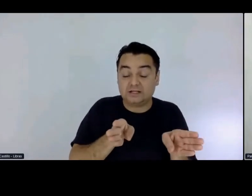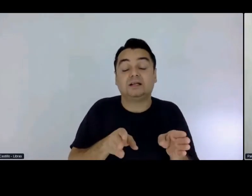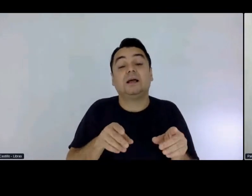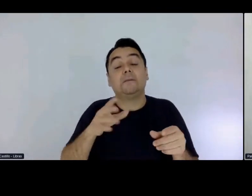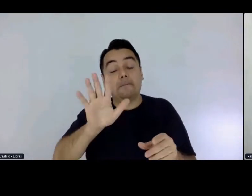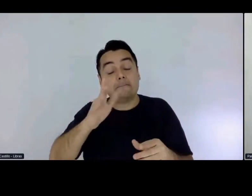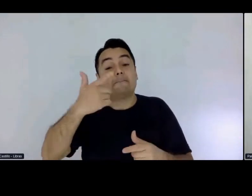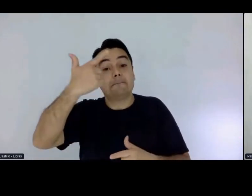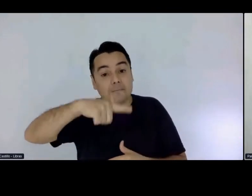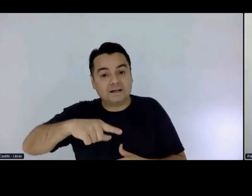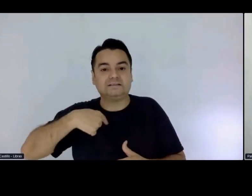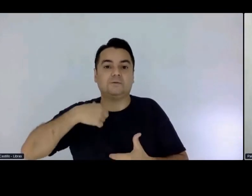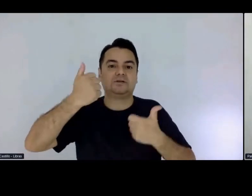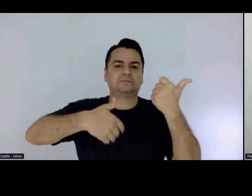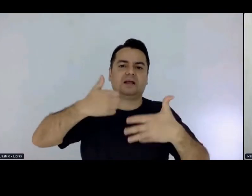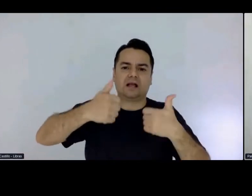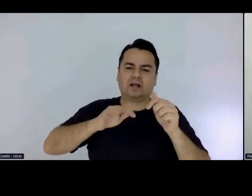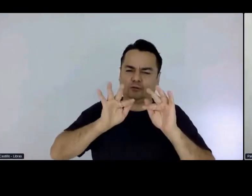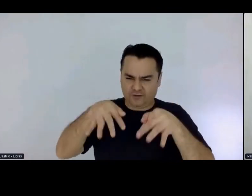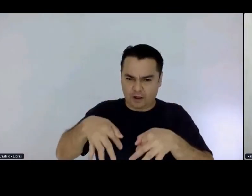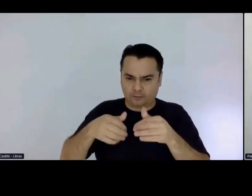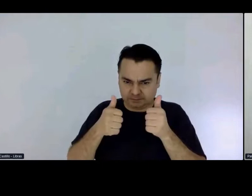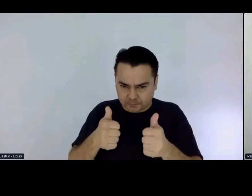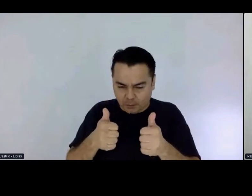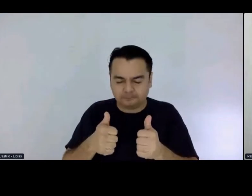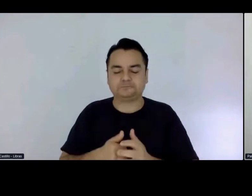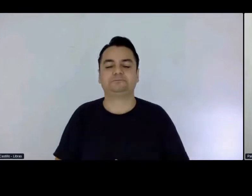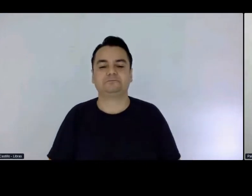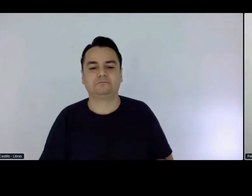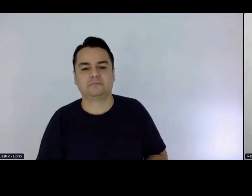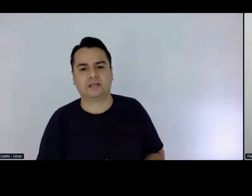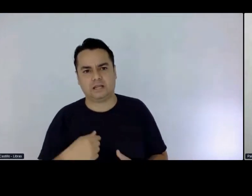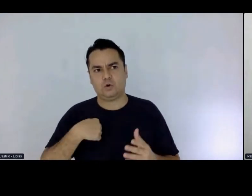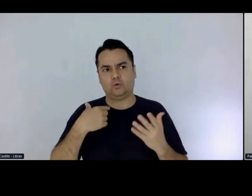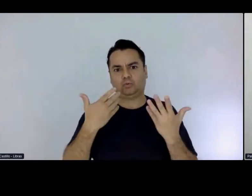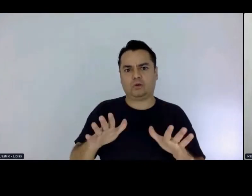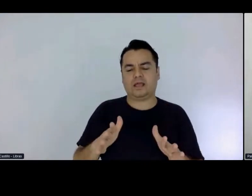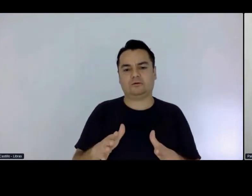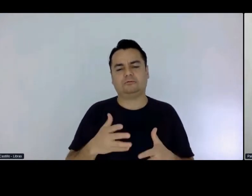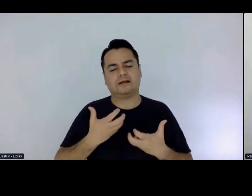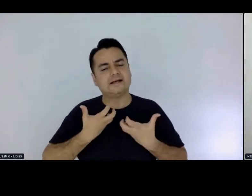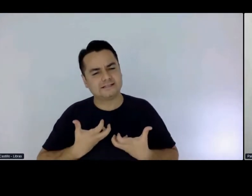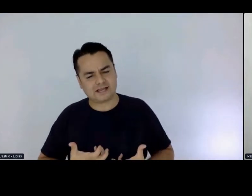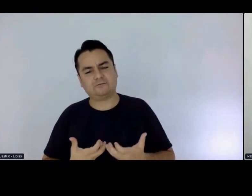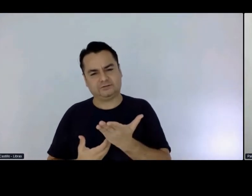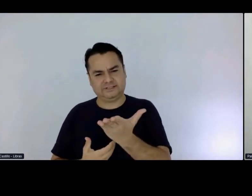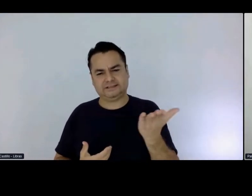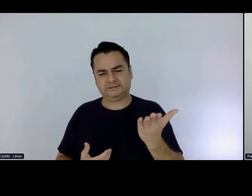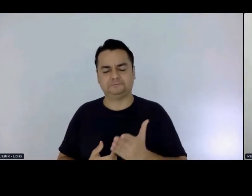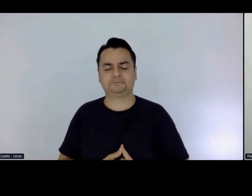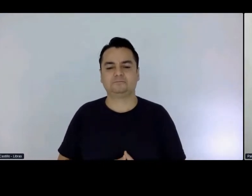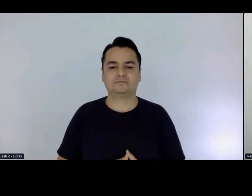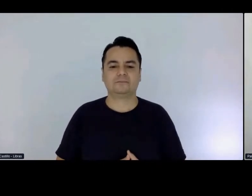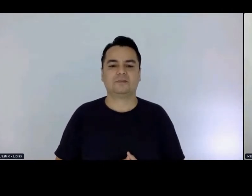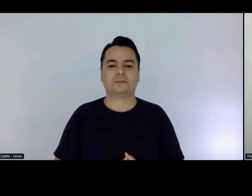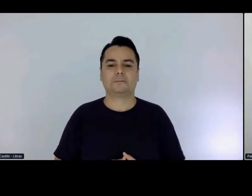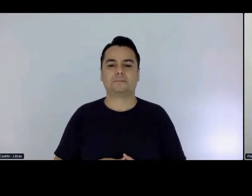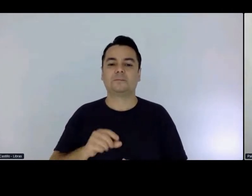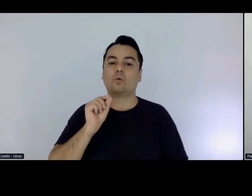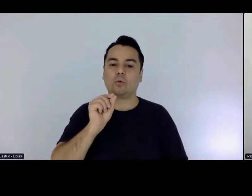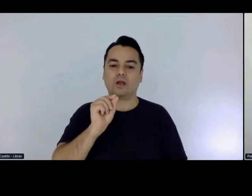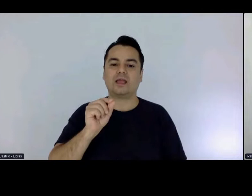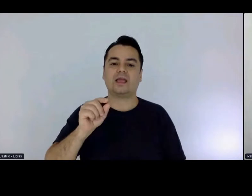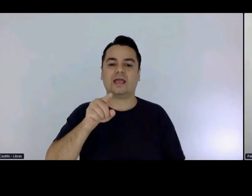ainda falo um pouquinho disso no final. Né? Eu também não quero cansá-los sobre o que eu